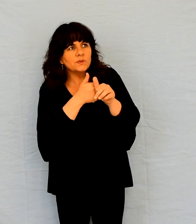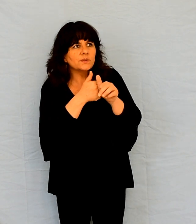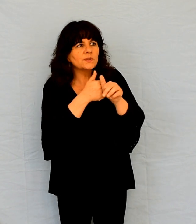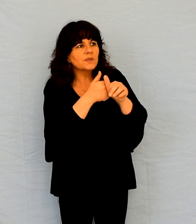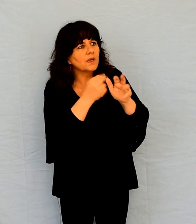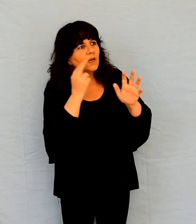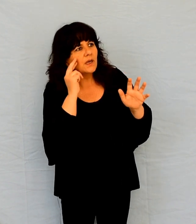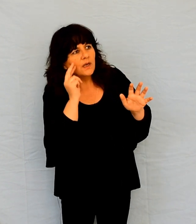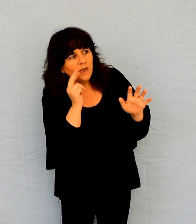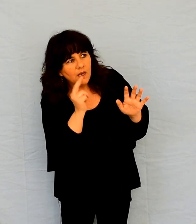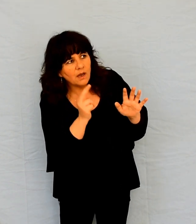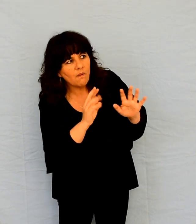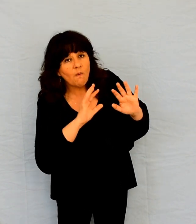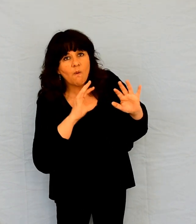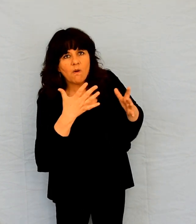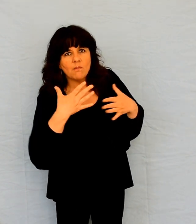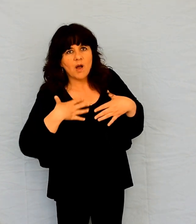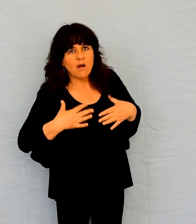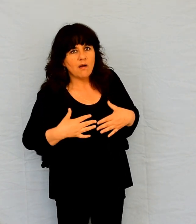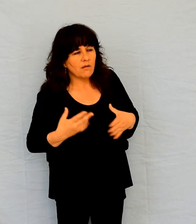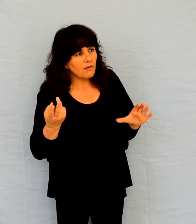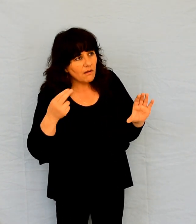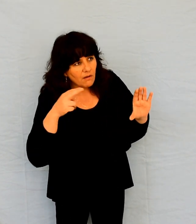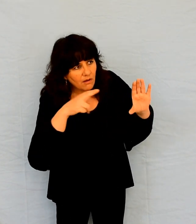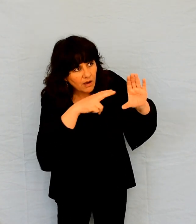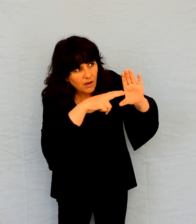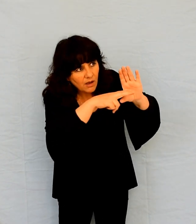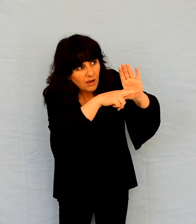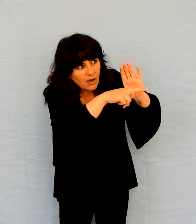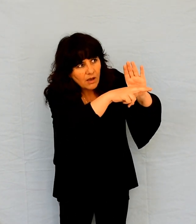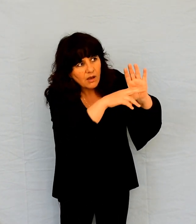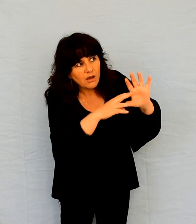retournèrent et préparèrent aromates et parfums.